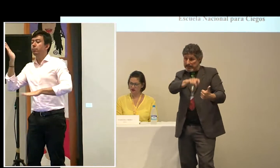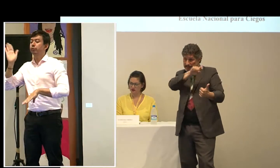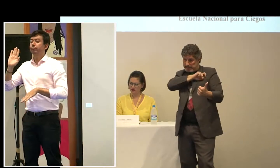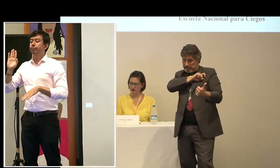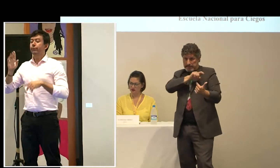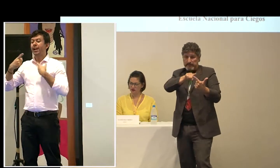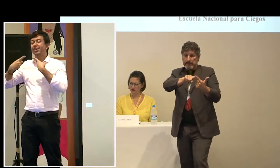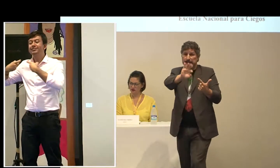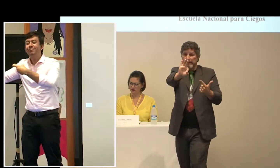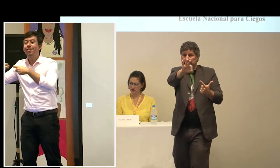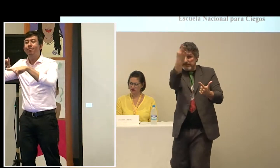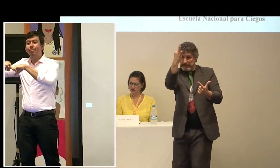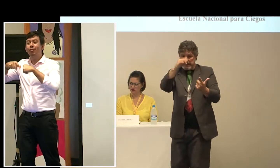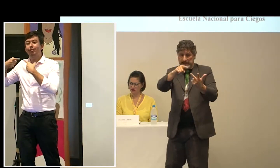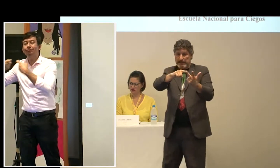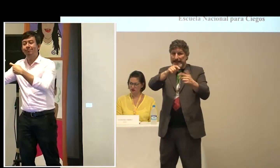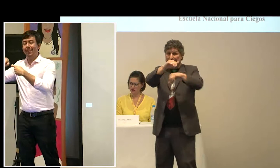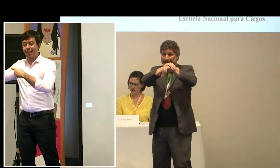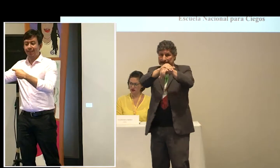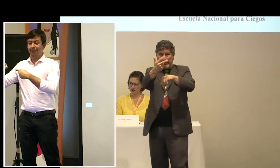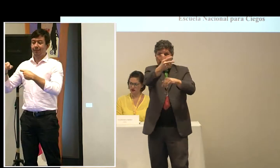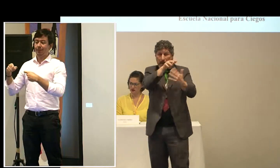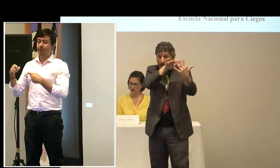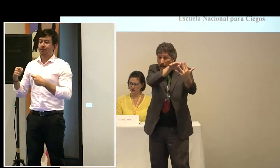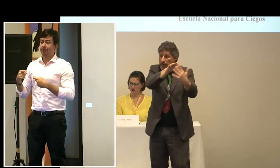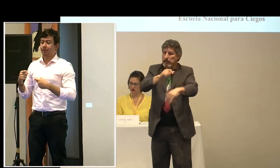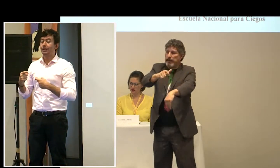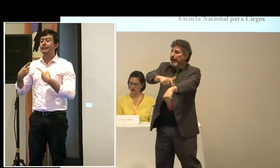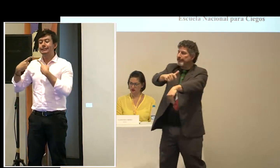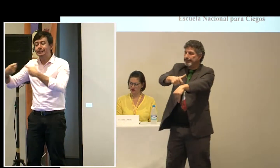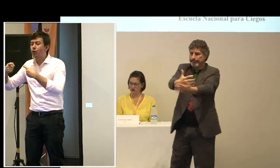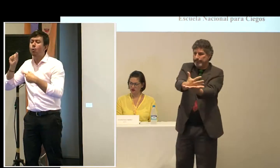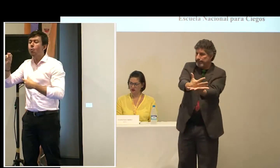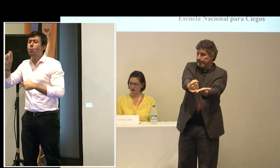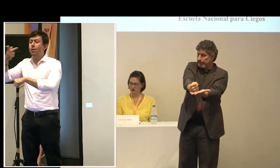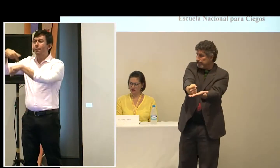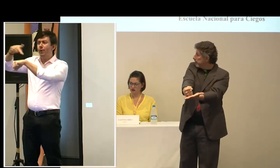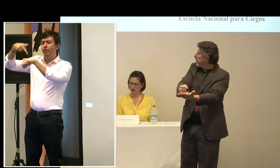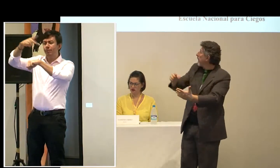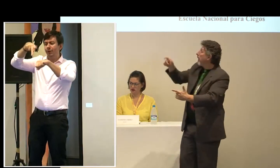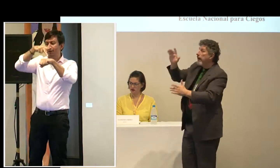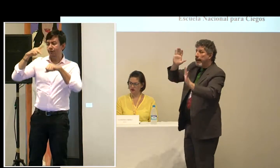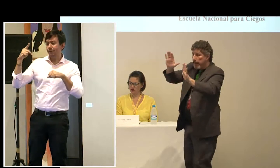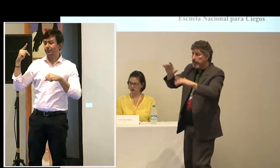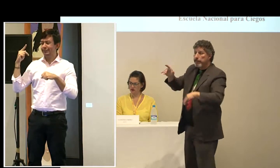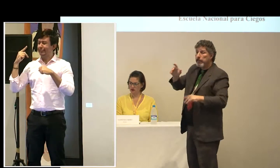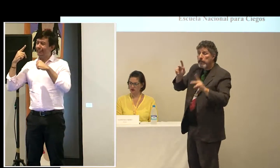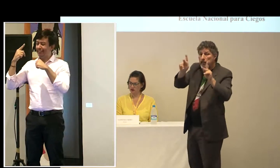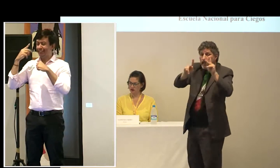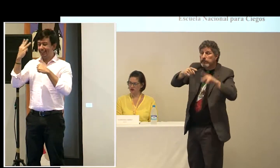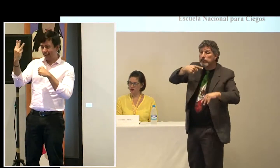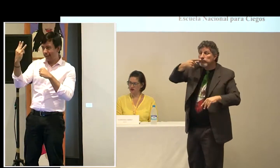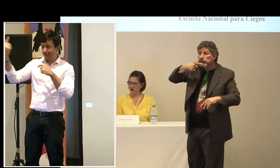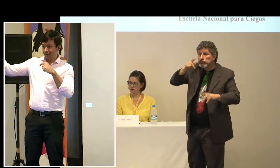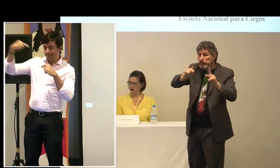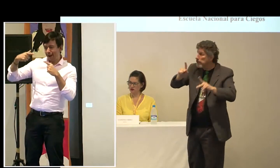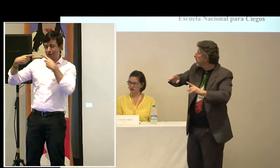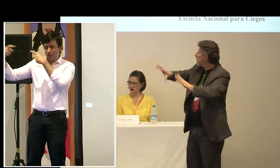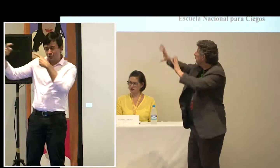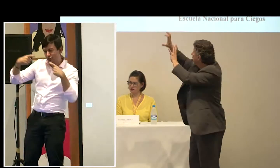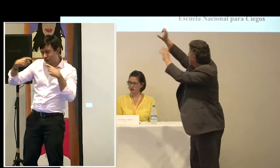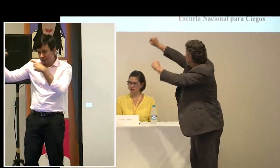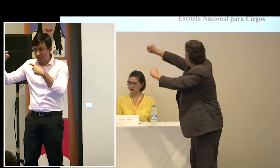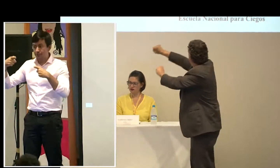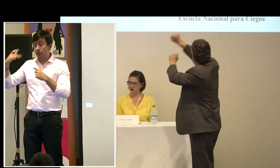O presidente Juarez, então, por motivos de guerra no país, houve uma guerra entre